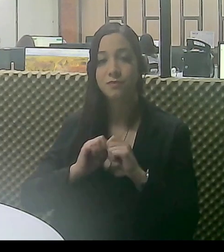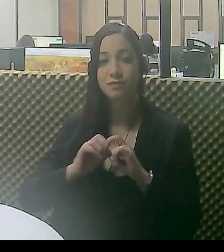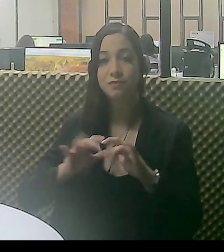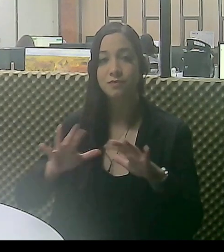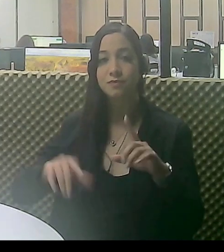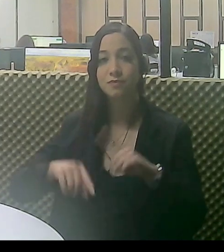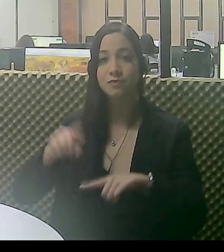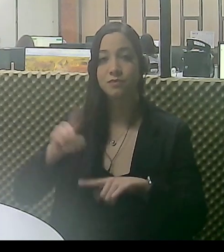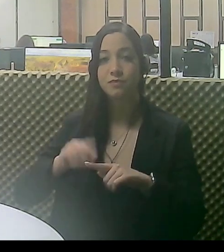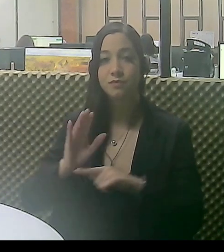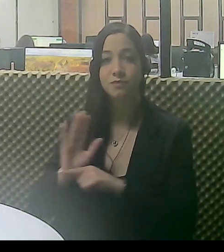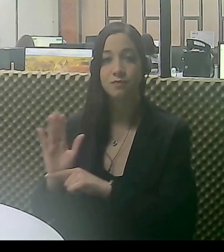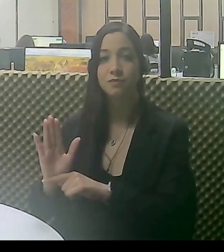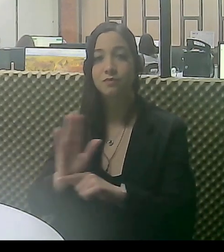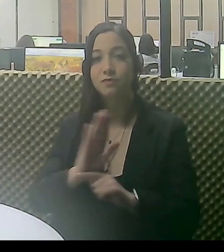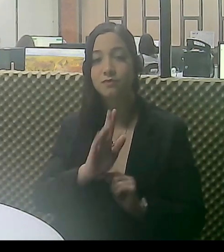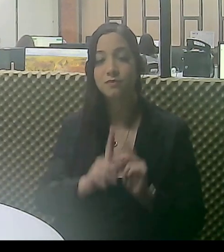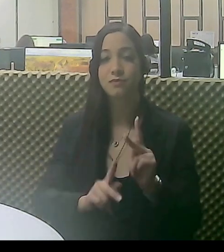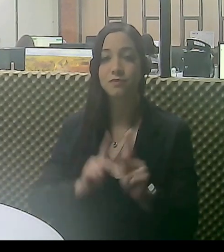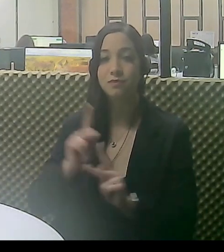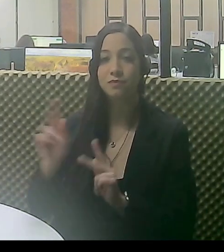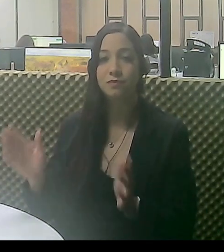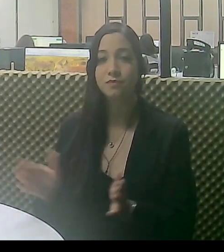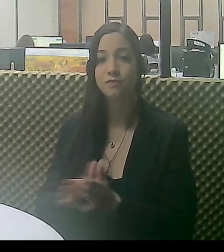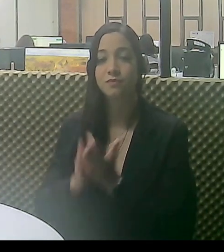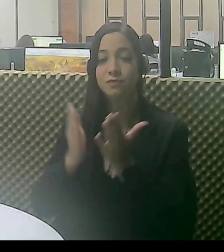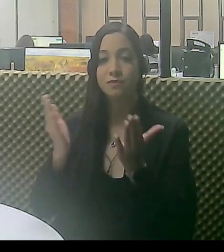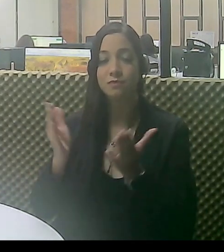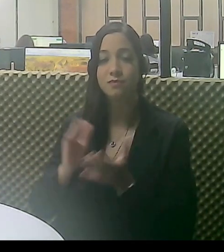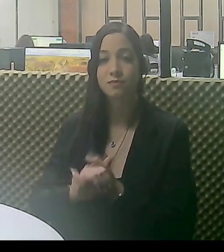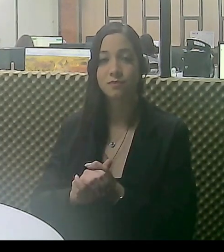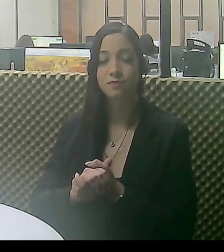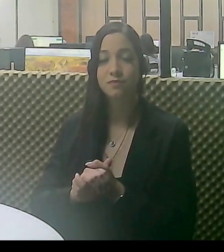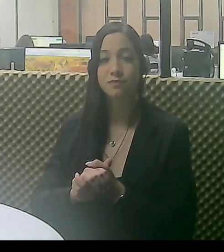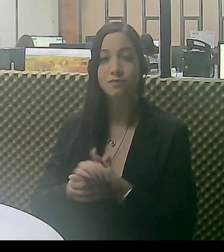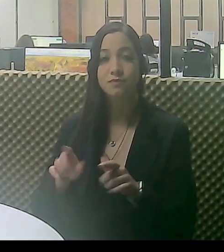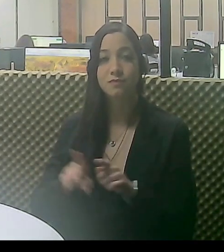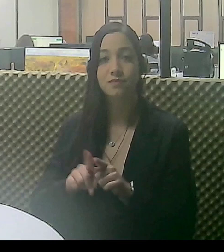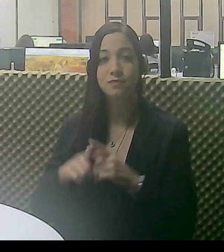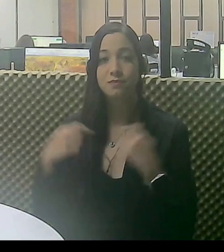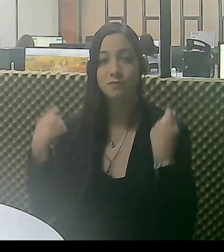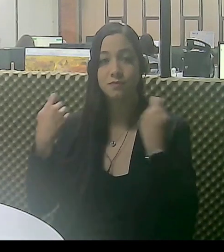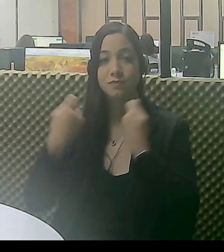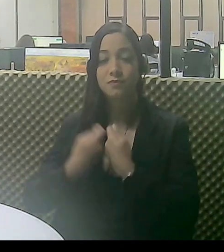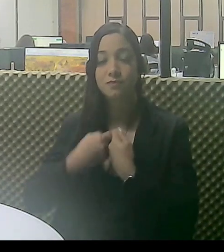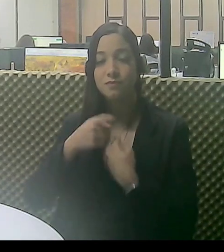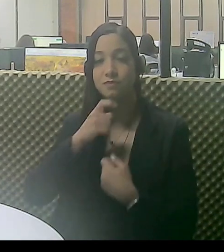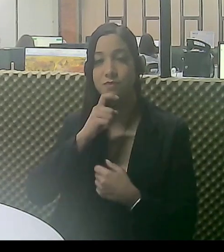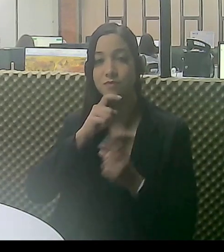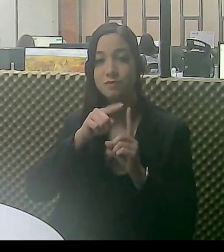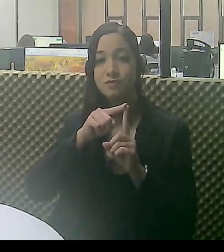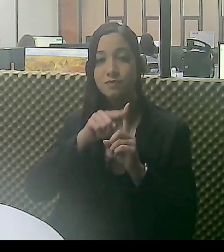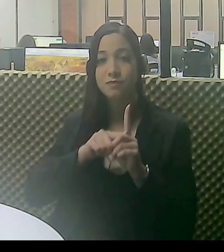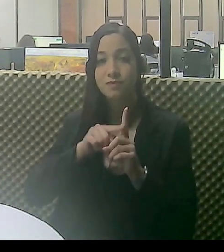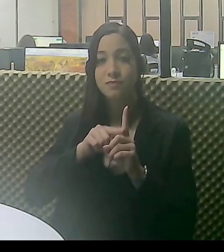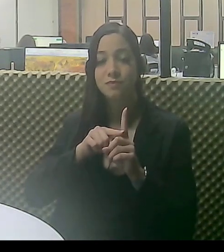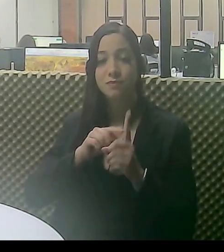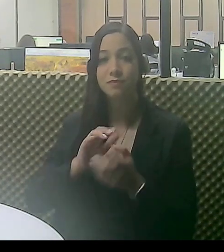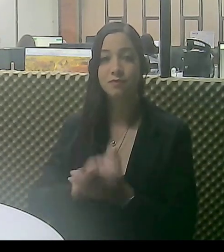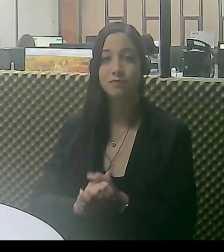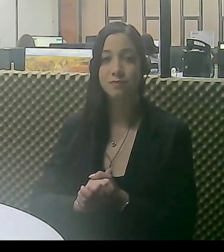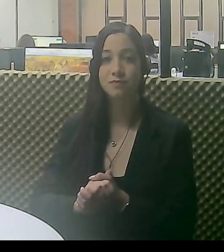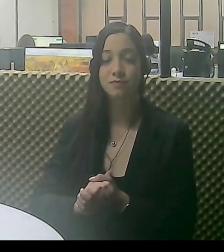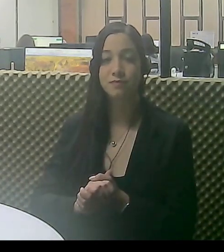itens que ajudam a população em situação de vulnerabilidade social a se proteger em período de temperaturas mais